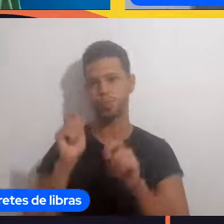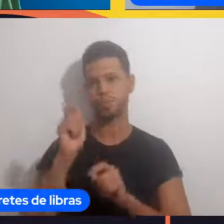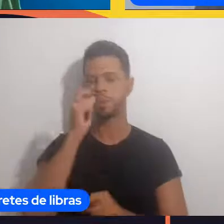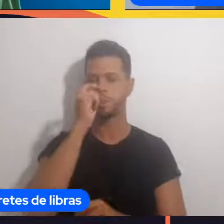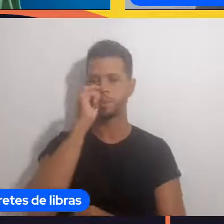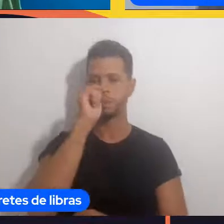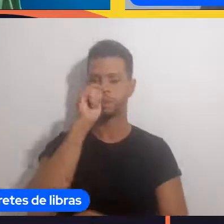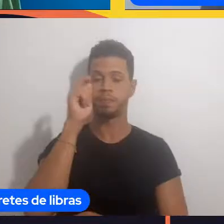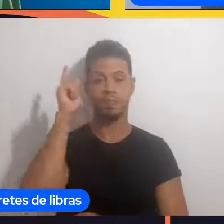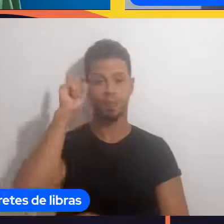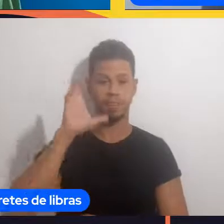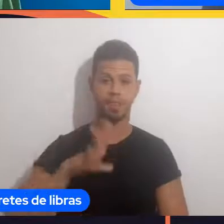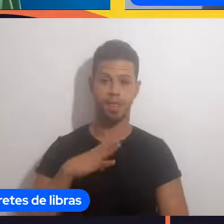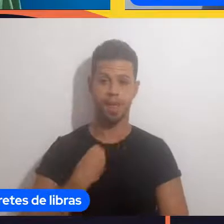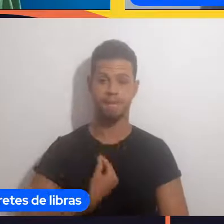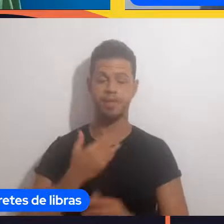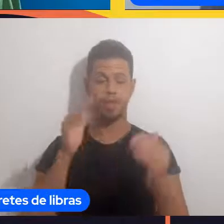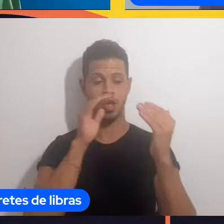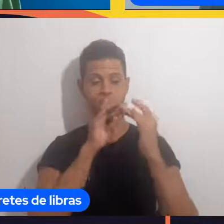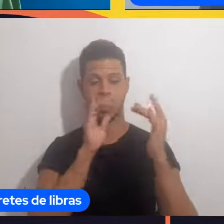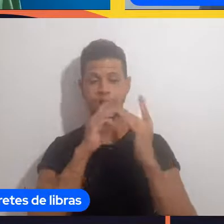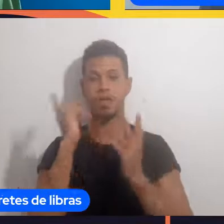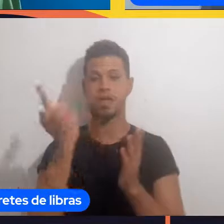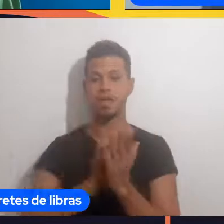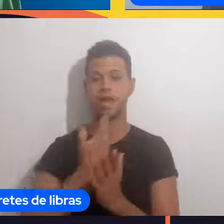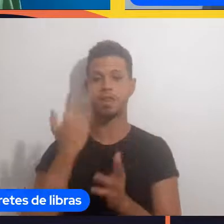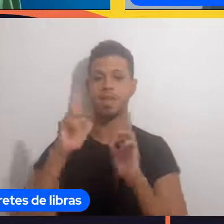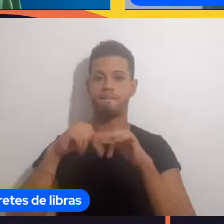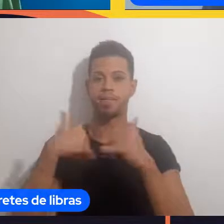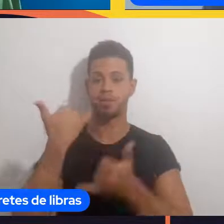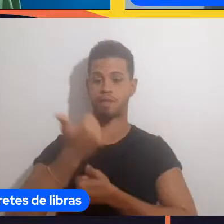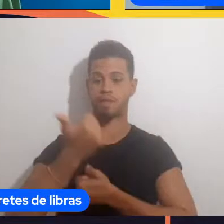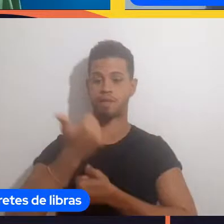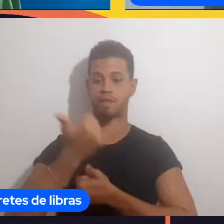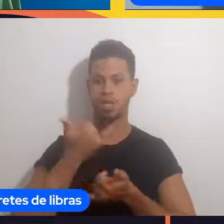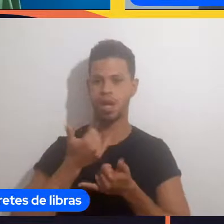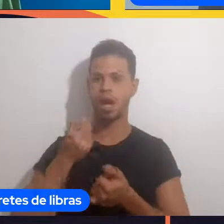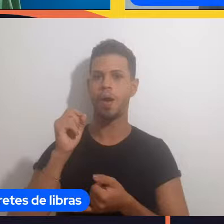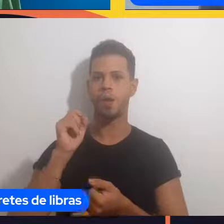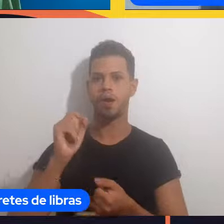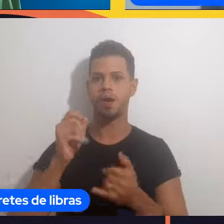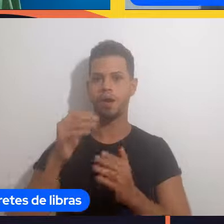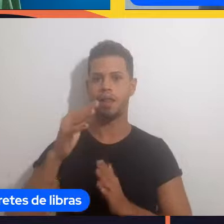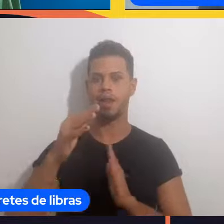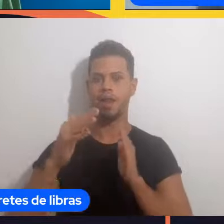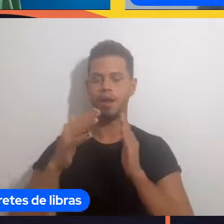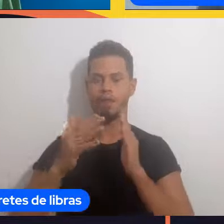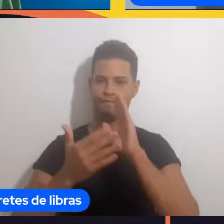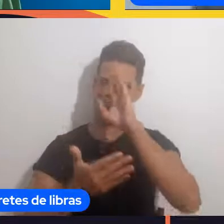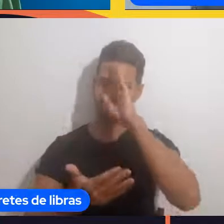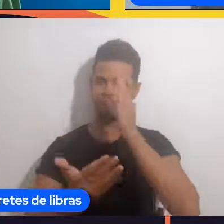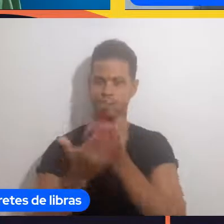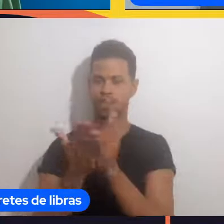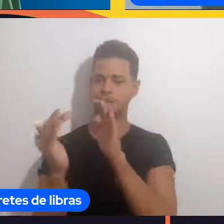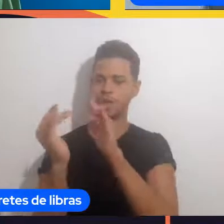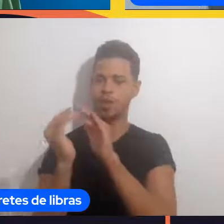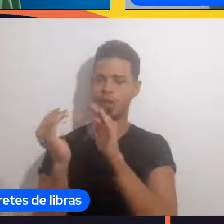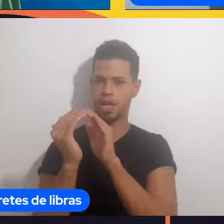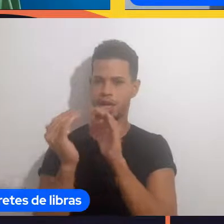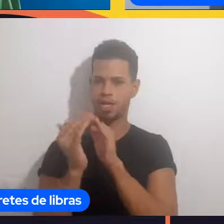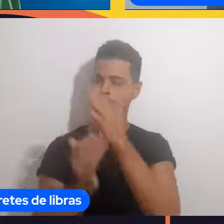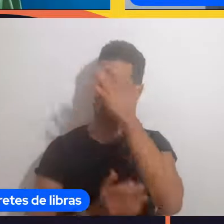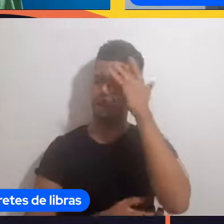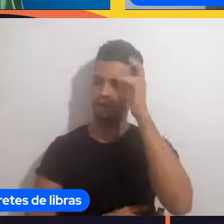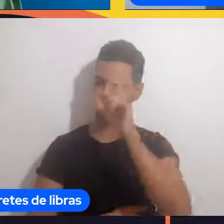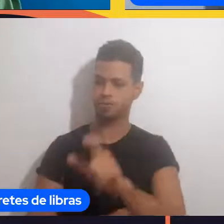existe uma conexão que acontece no brincar, que ela ultrapassa, né, as ligações afetivas que a pessoa tenha com aquilo. Por